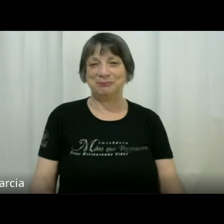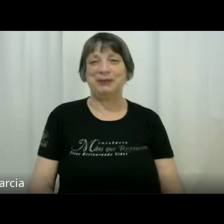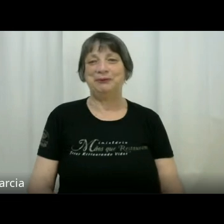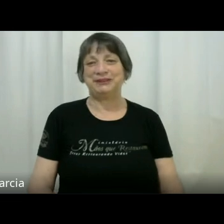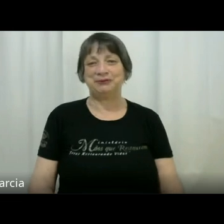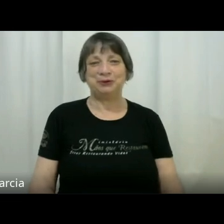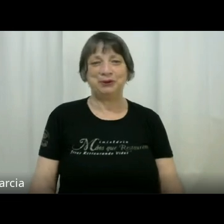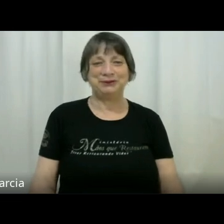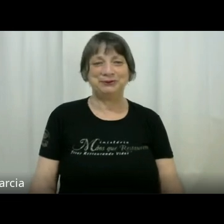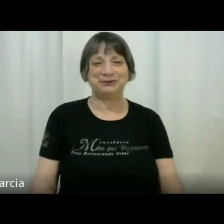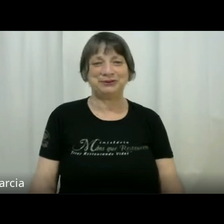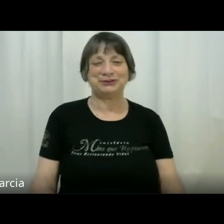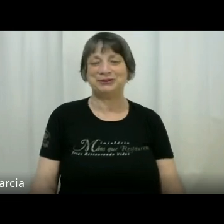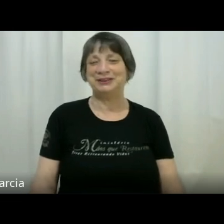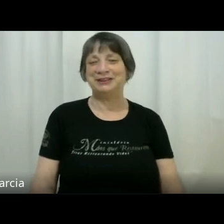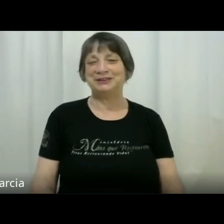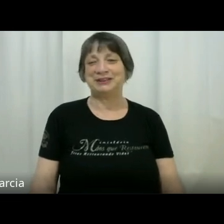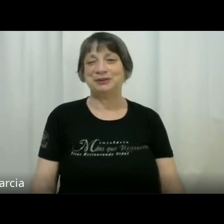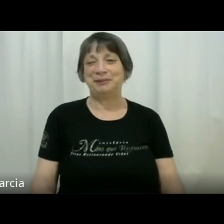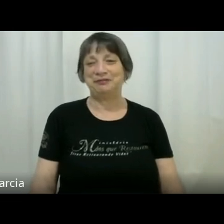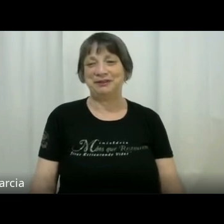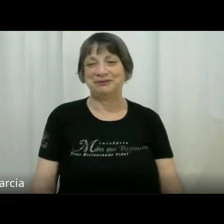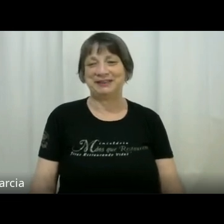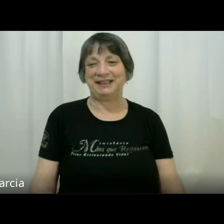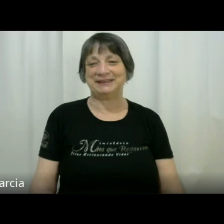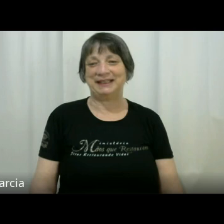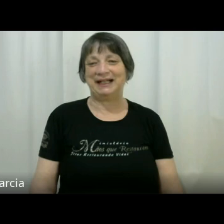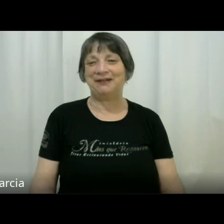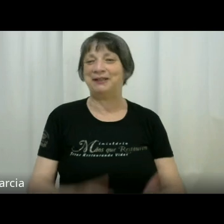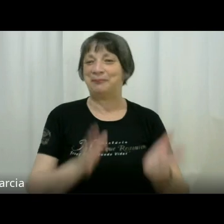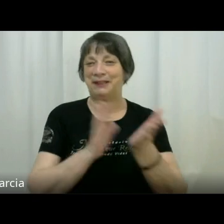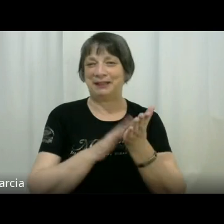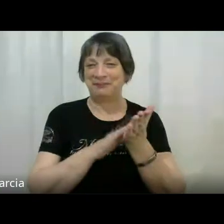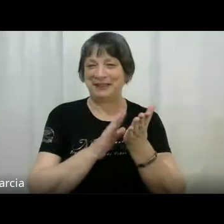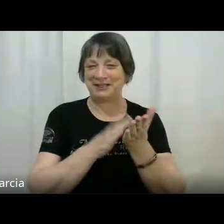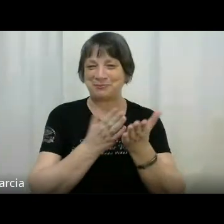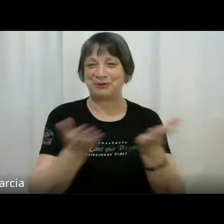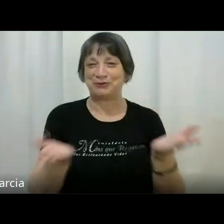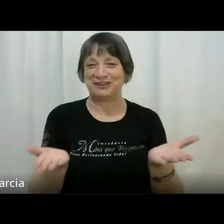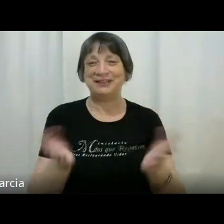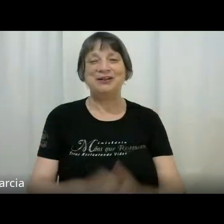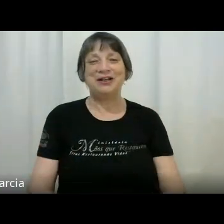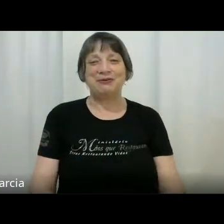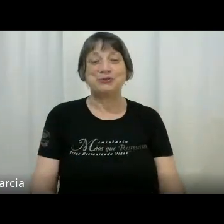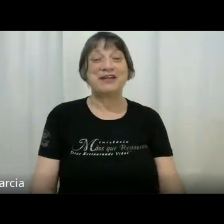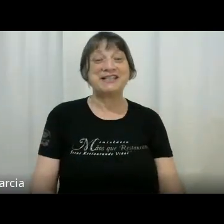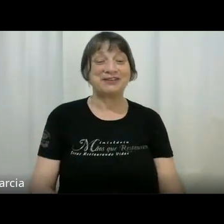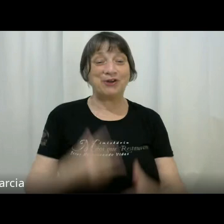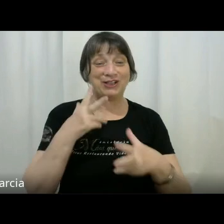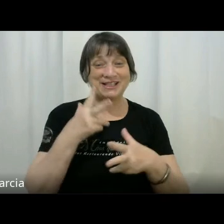Então, boa noite a todos, sejam bem-vindos a essa aula, parabéns para